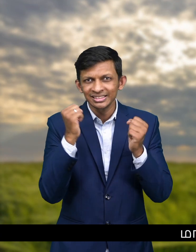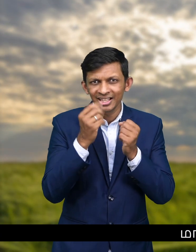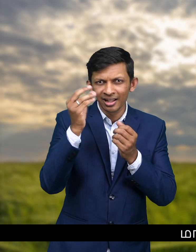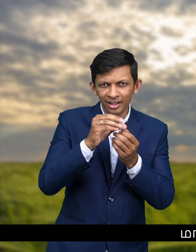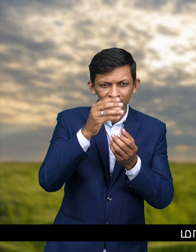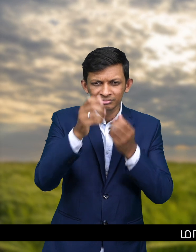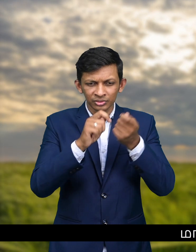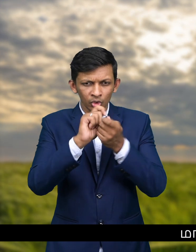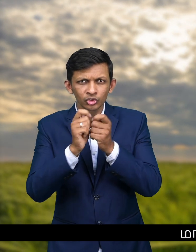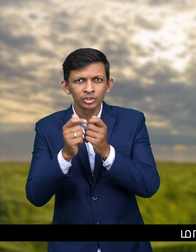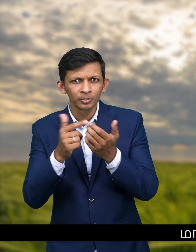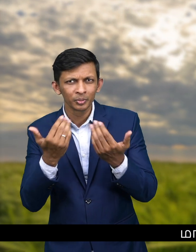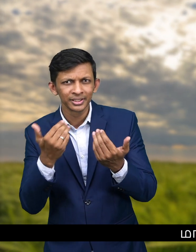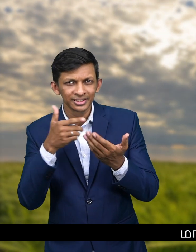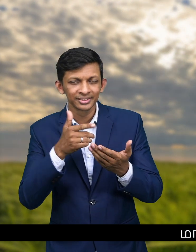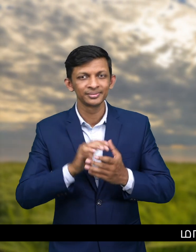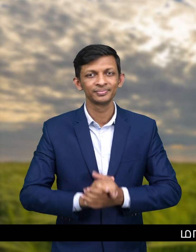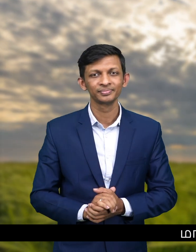மாநிலத்தில் மாற்றம்,